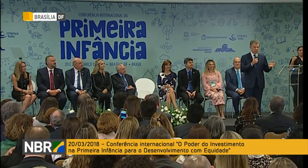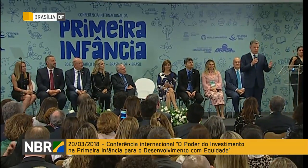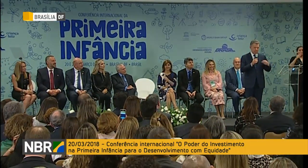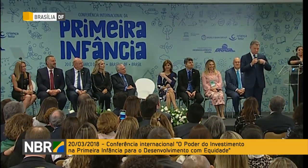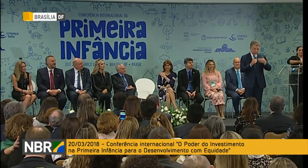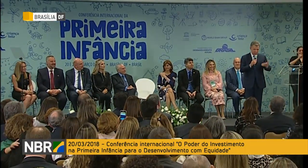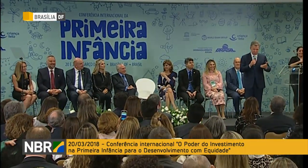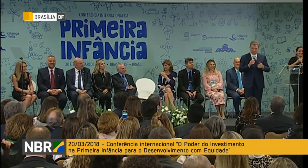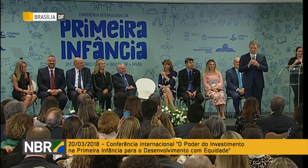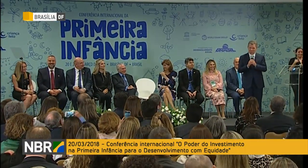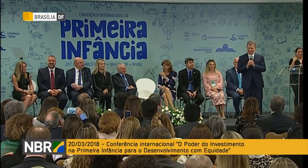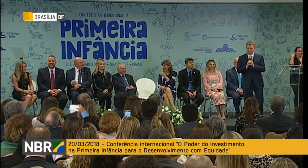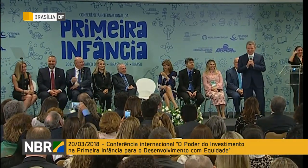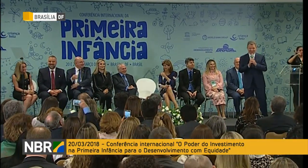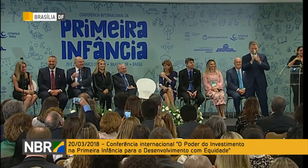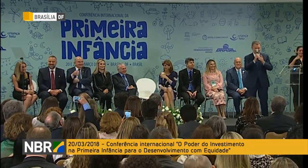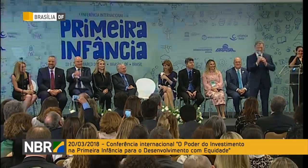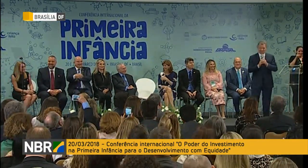professor.